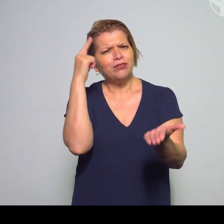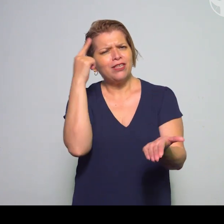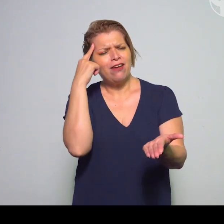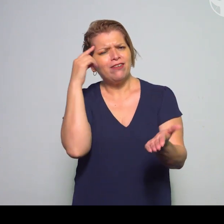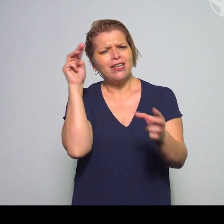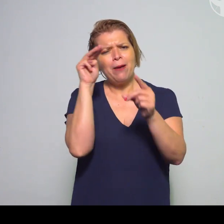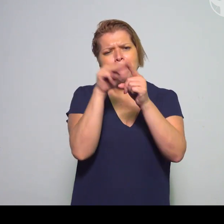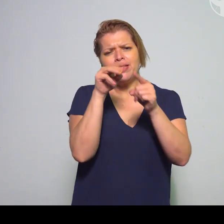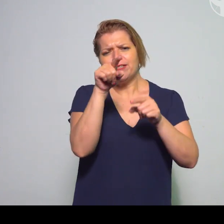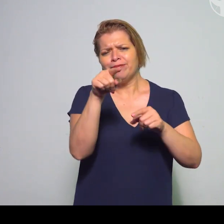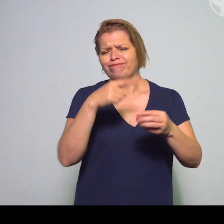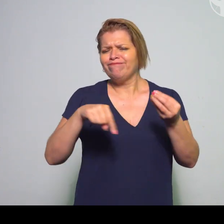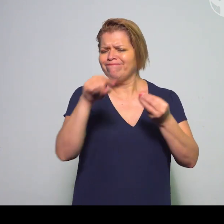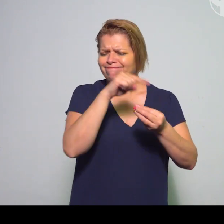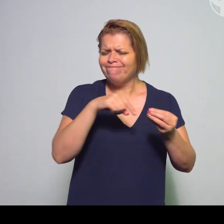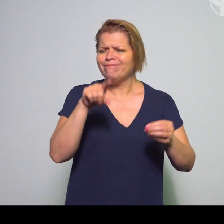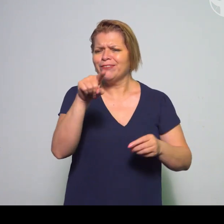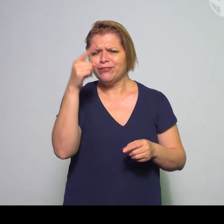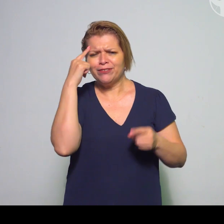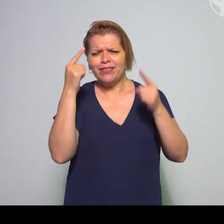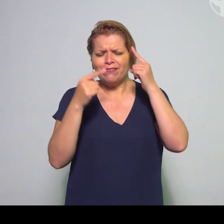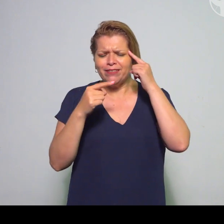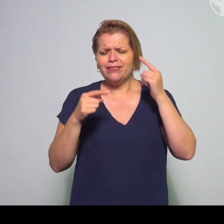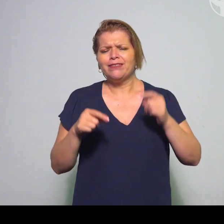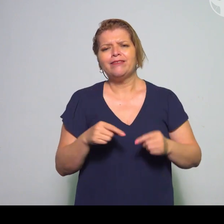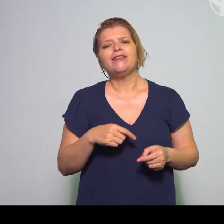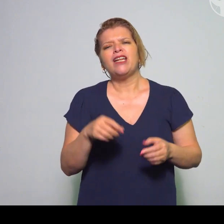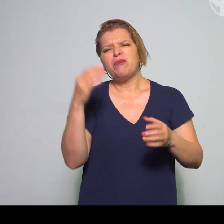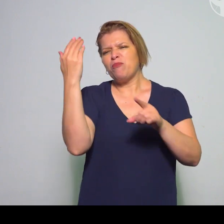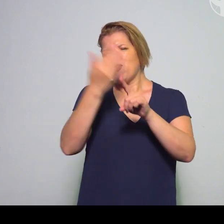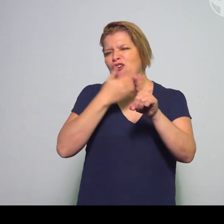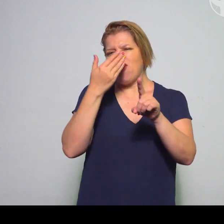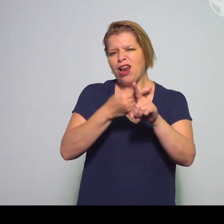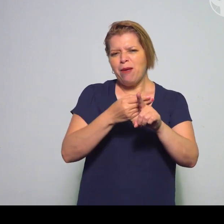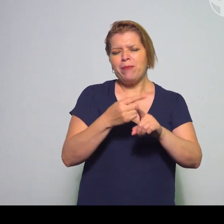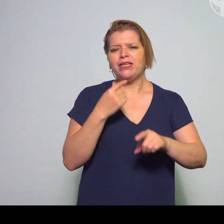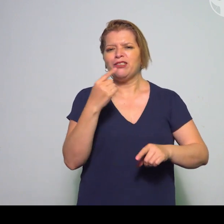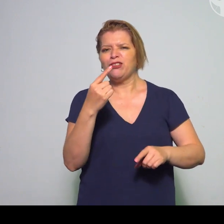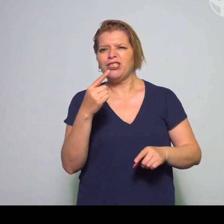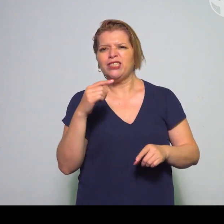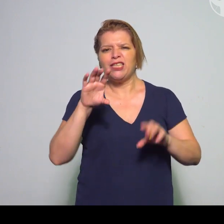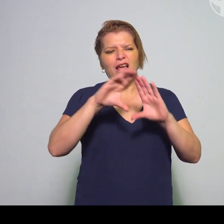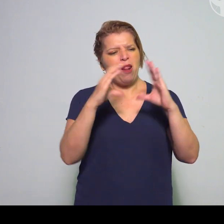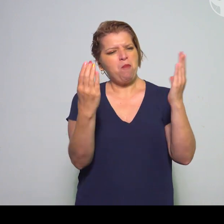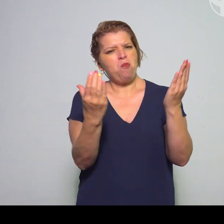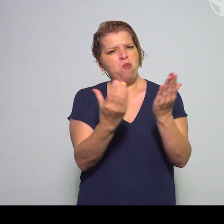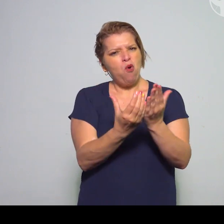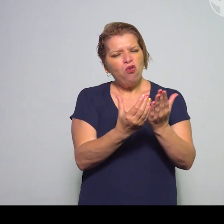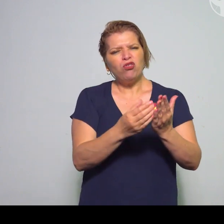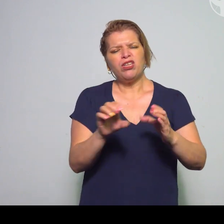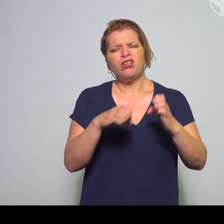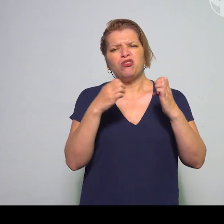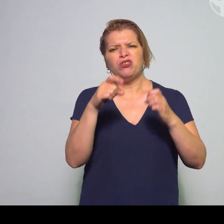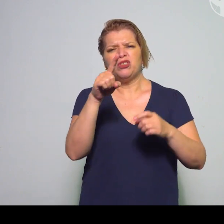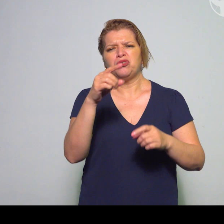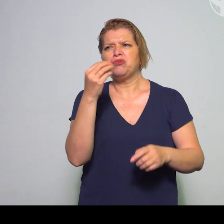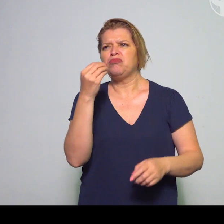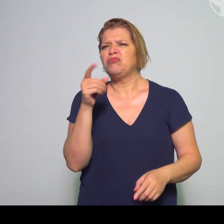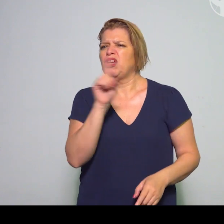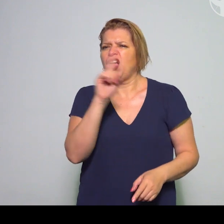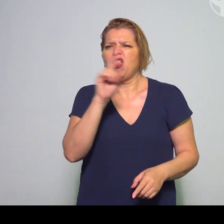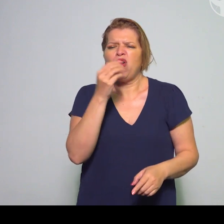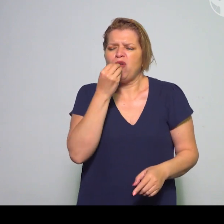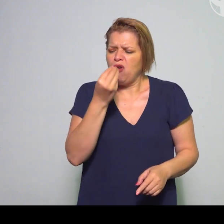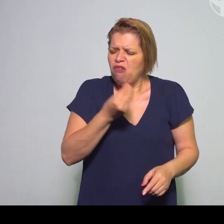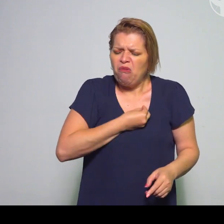de tu familia? El problema es que junto con el estándar que el mundo nos pone, también nos pone las etiquetas y las cargamos